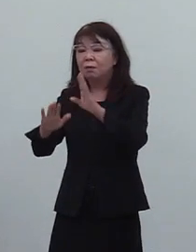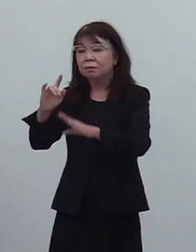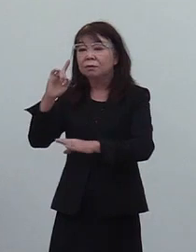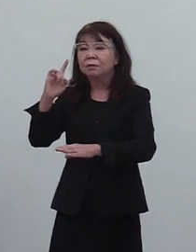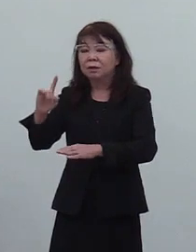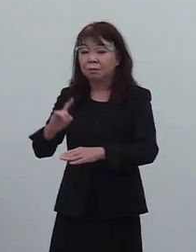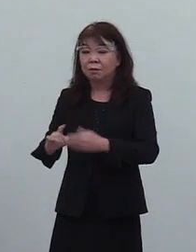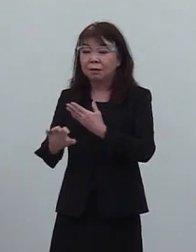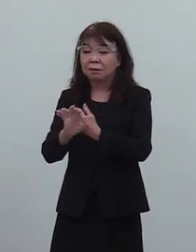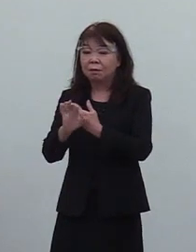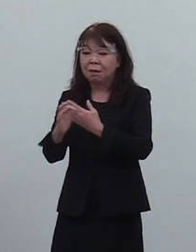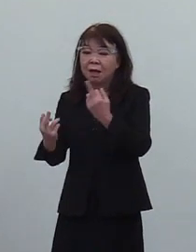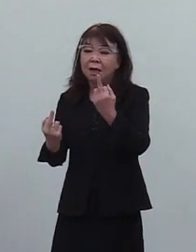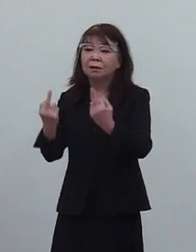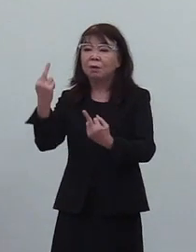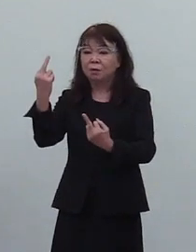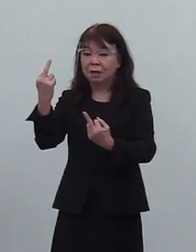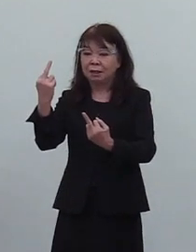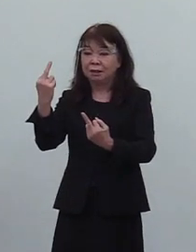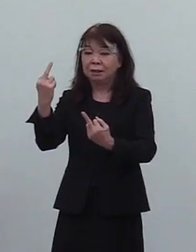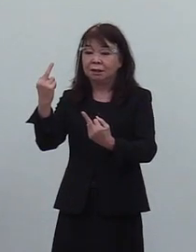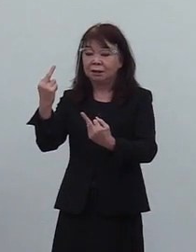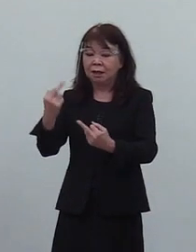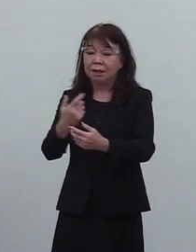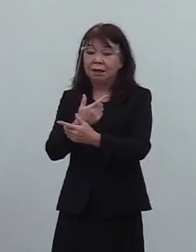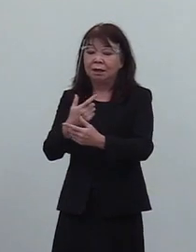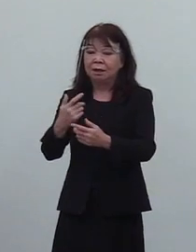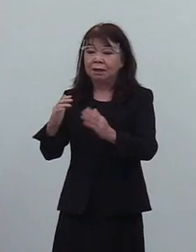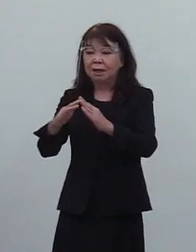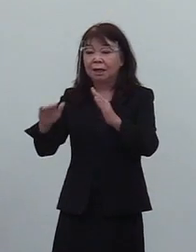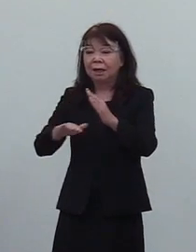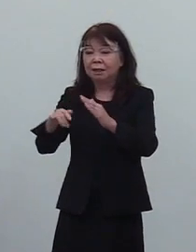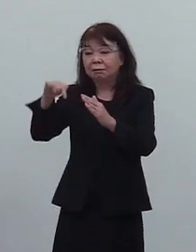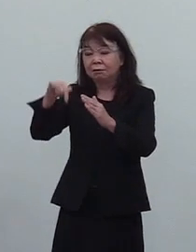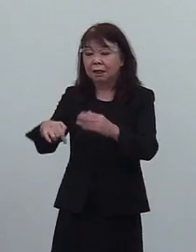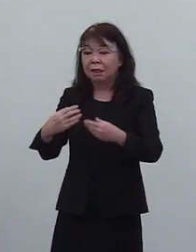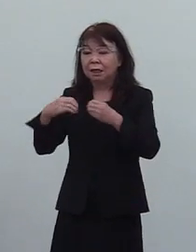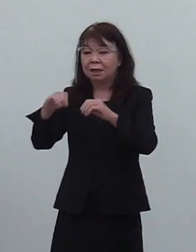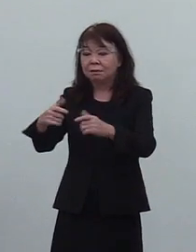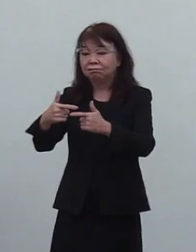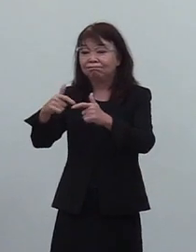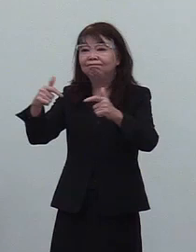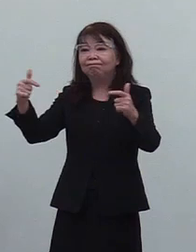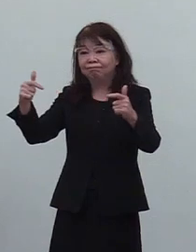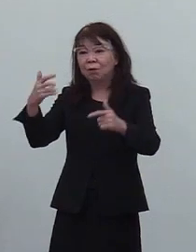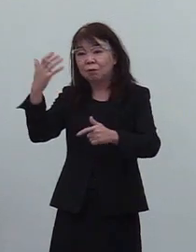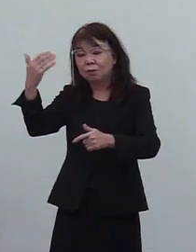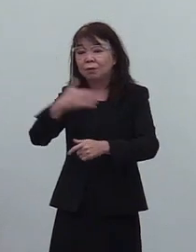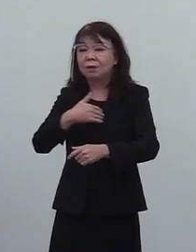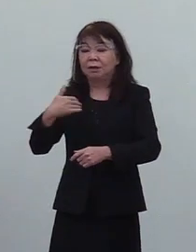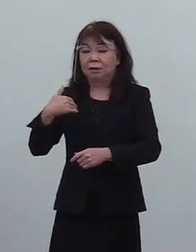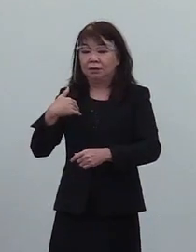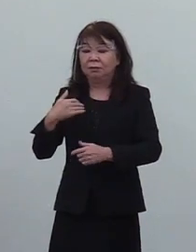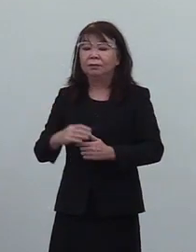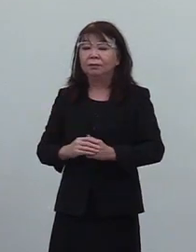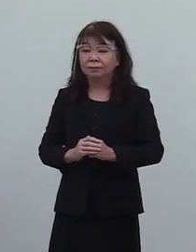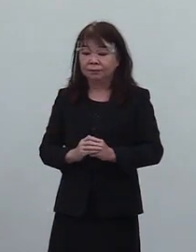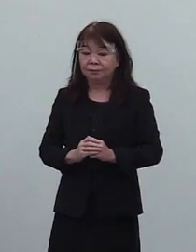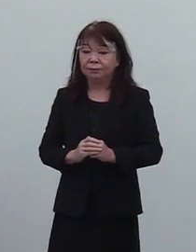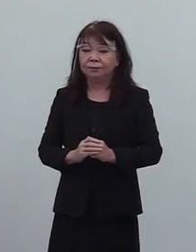例えば兄弟間でどうしても家庭内感染で広がっていくというパターンがありますので、これは地元